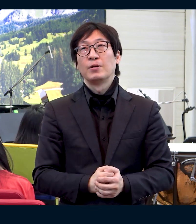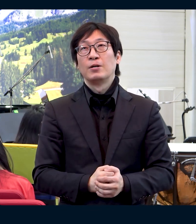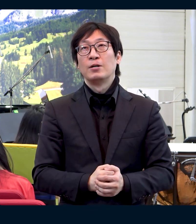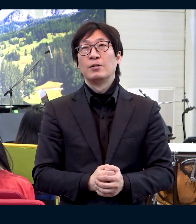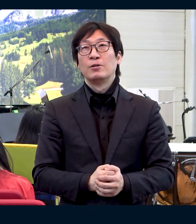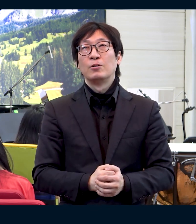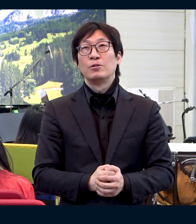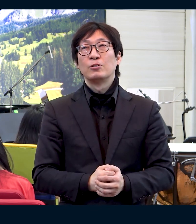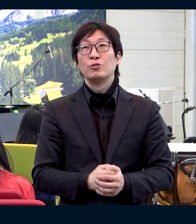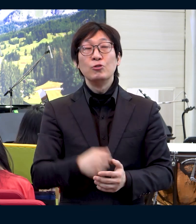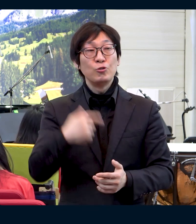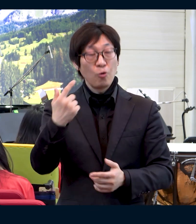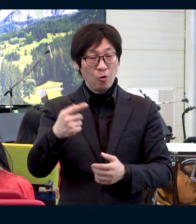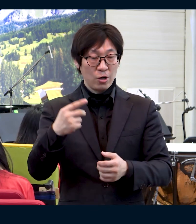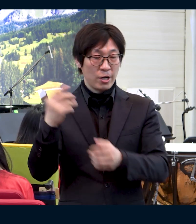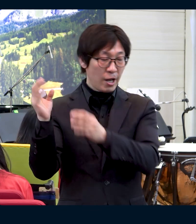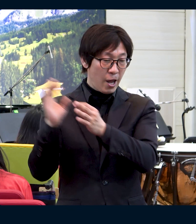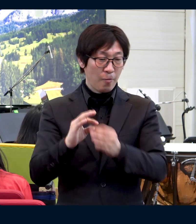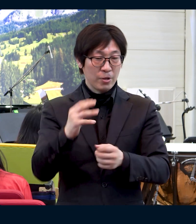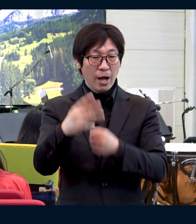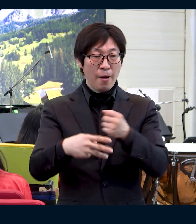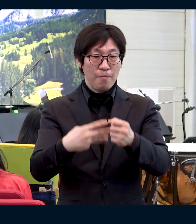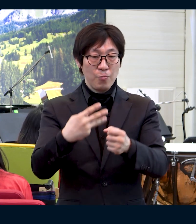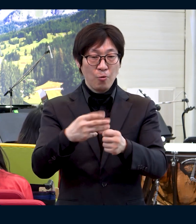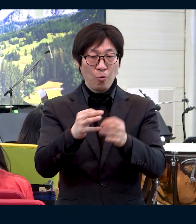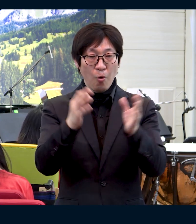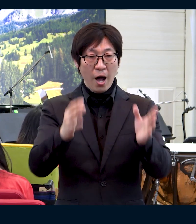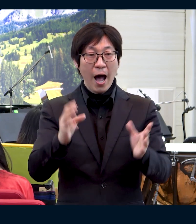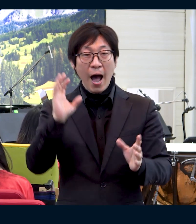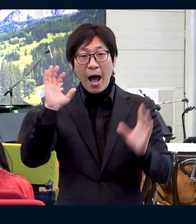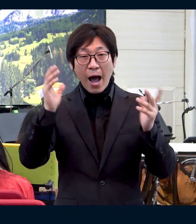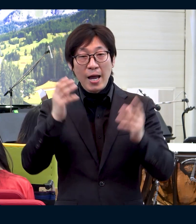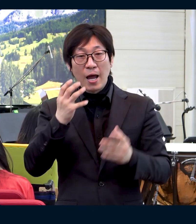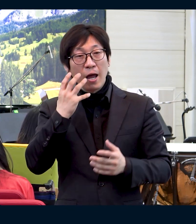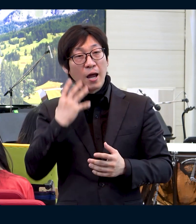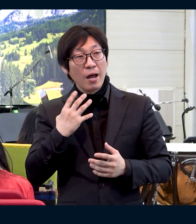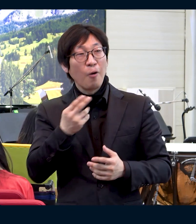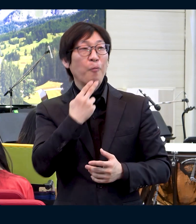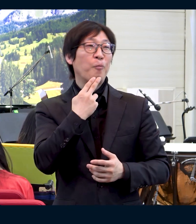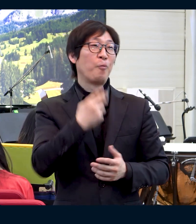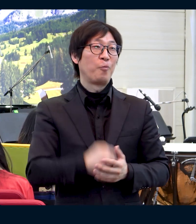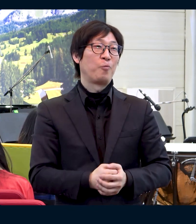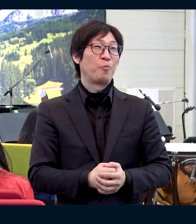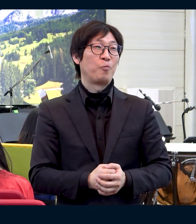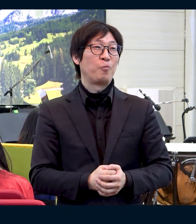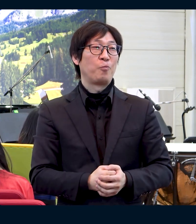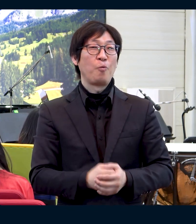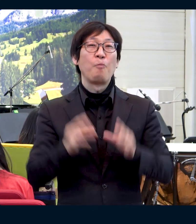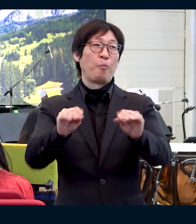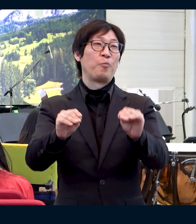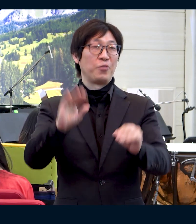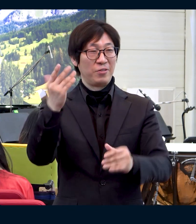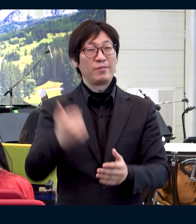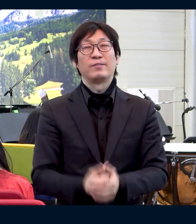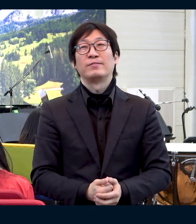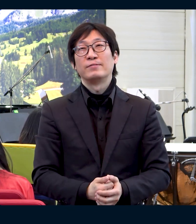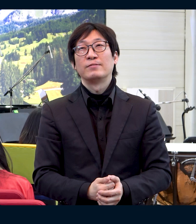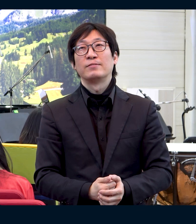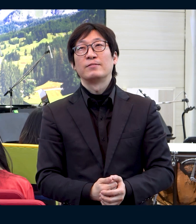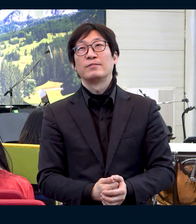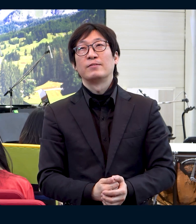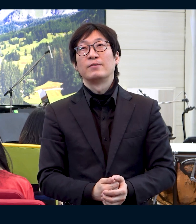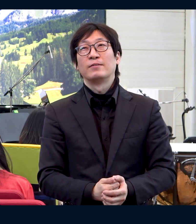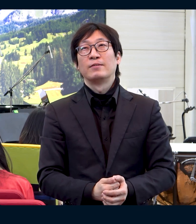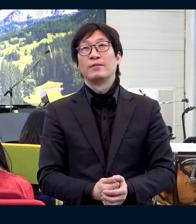이후로 더 감사한 것은 그 이후로 3년 동안의 경기가 멈추는 그런 은혜도 있게 되었습니다. 한